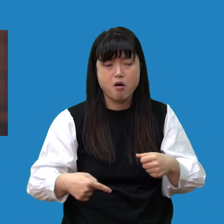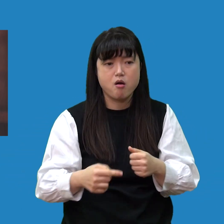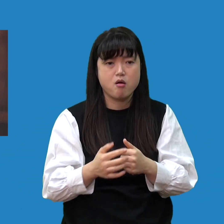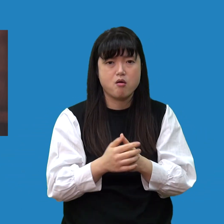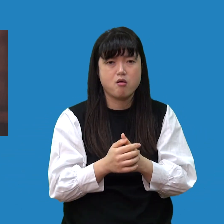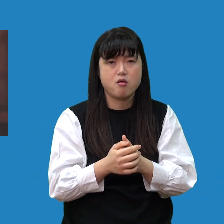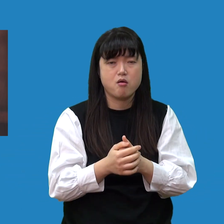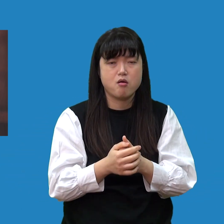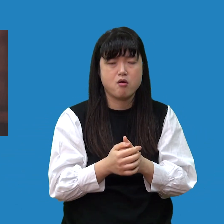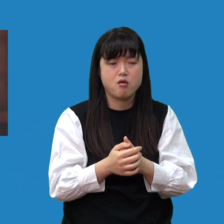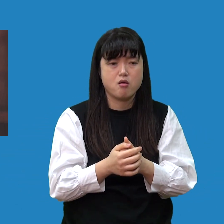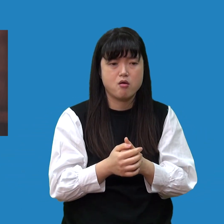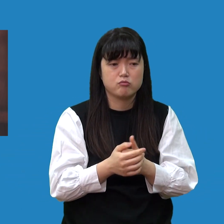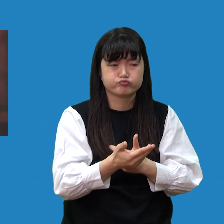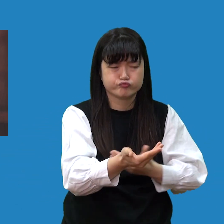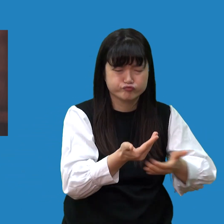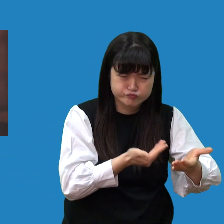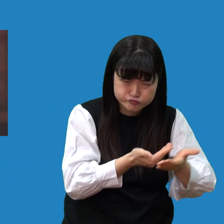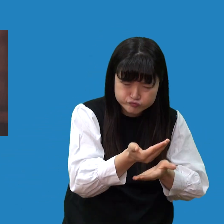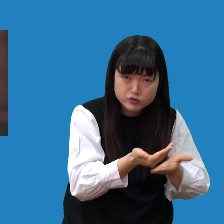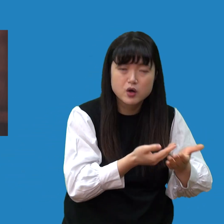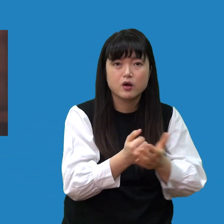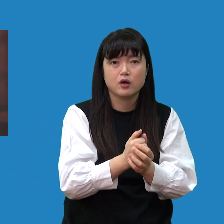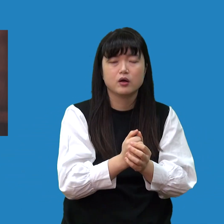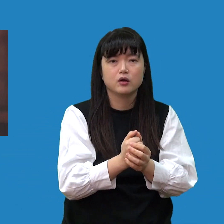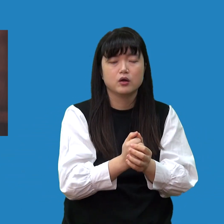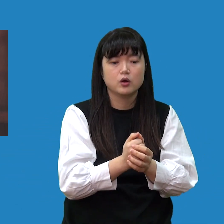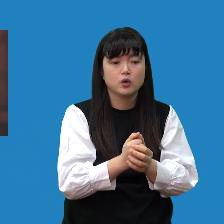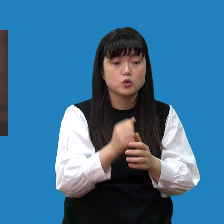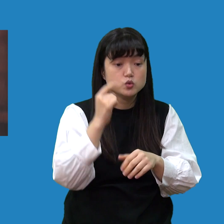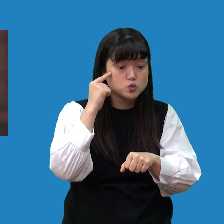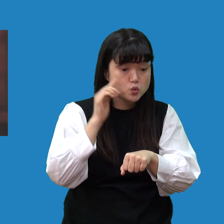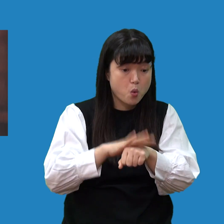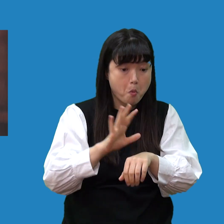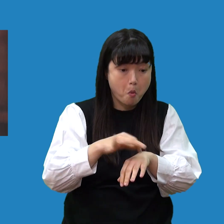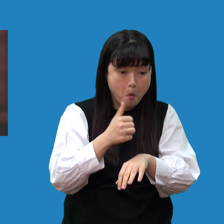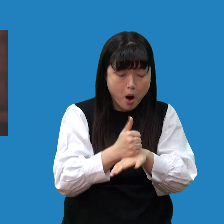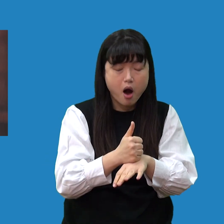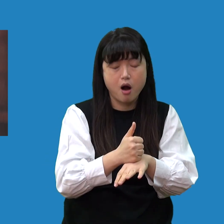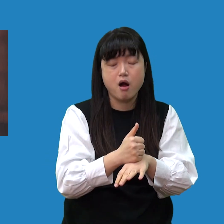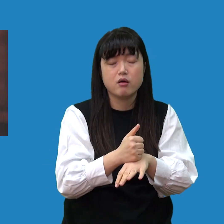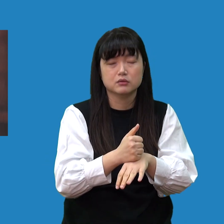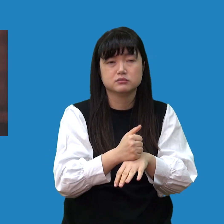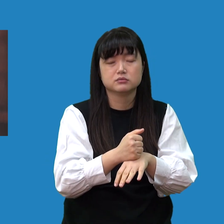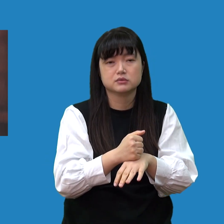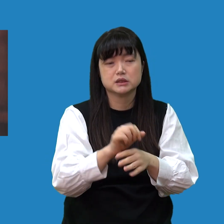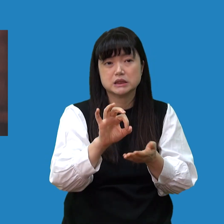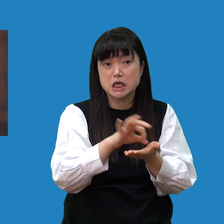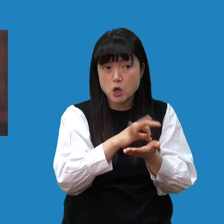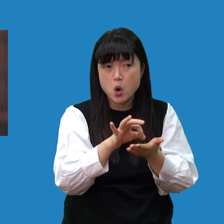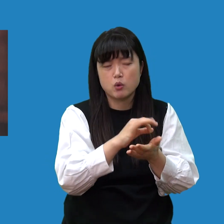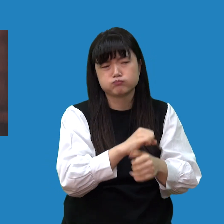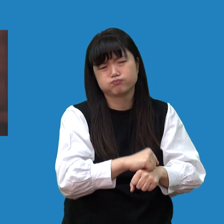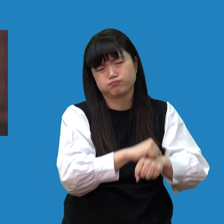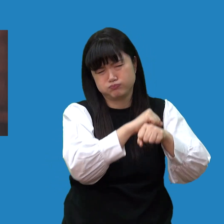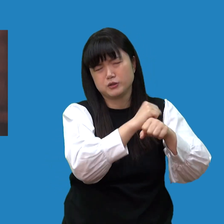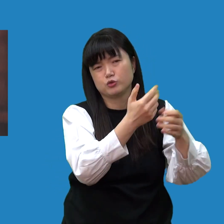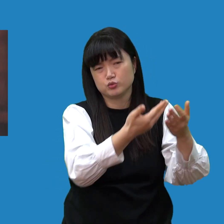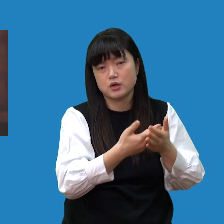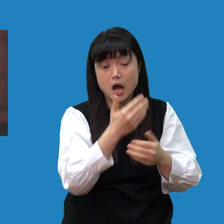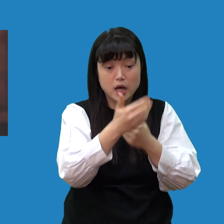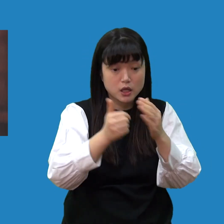수출입 무역도 당시 솔로몬 왕국의 재정적 안정을 크게 기여했습니다.